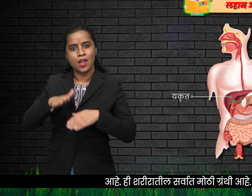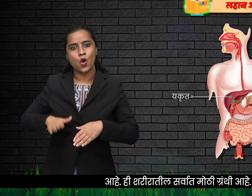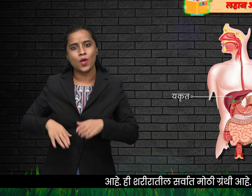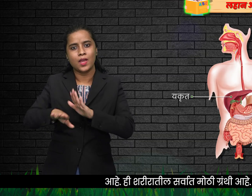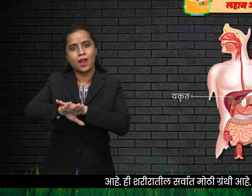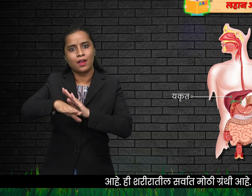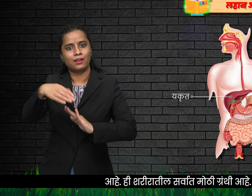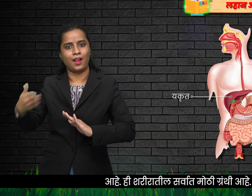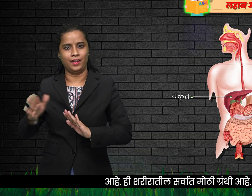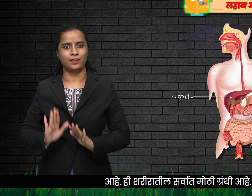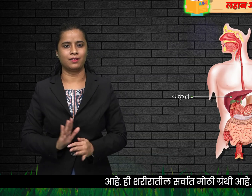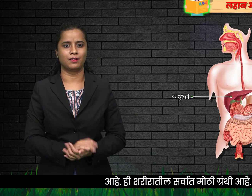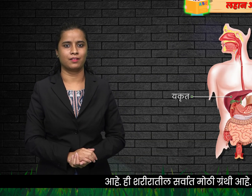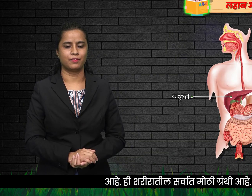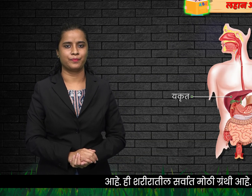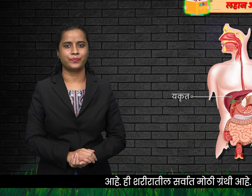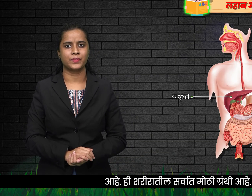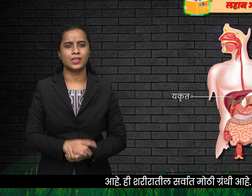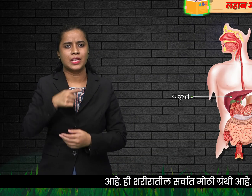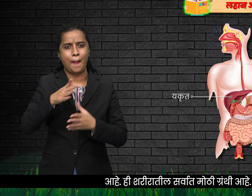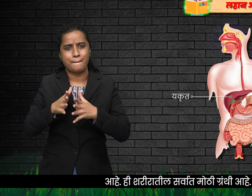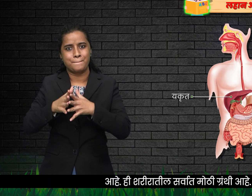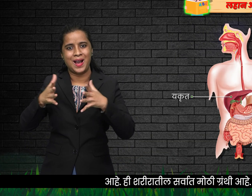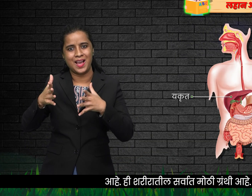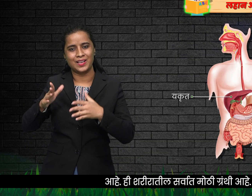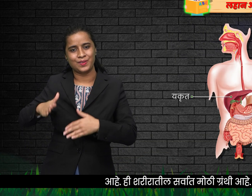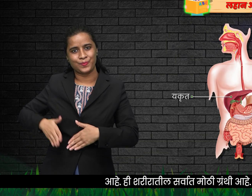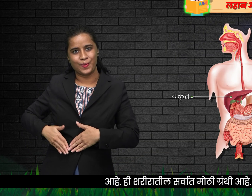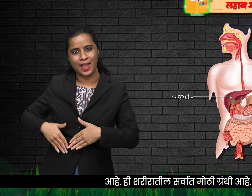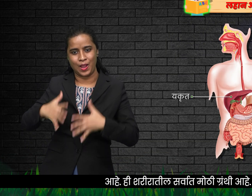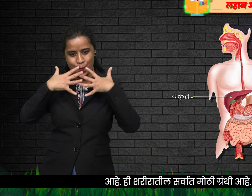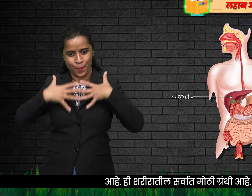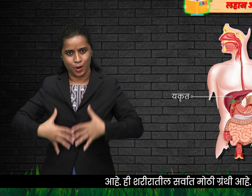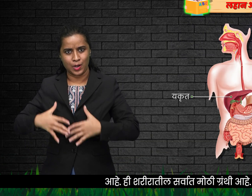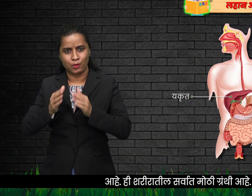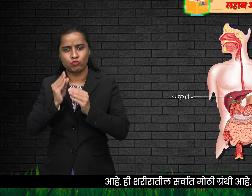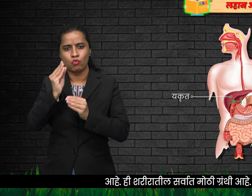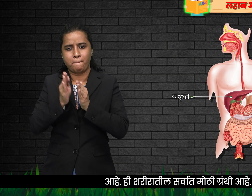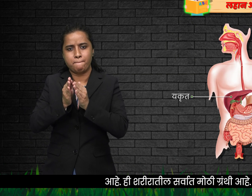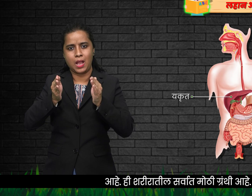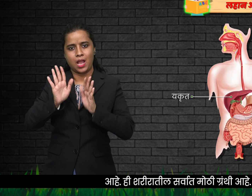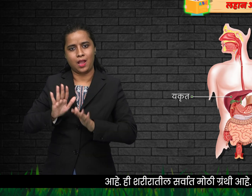आहे. हे शरीरातील सर्वात मोठी ग्रंथी आहे.